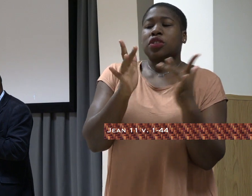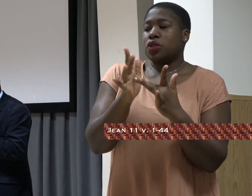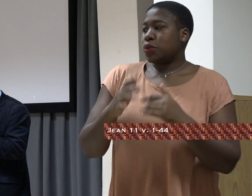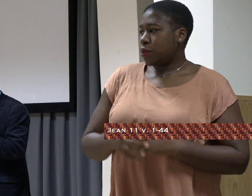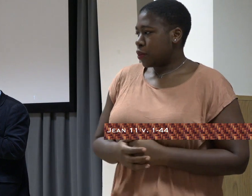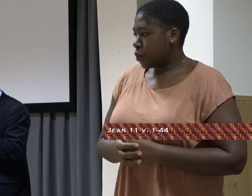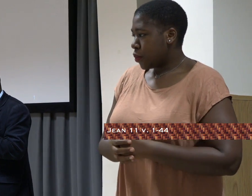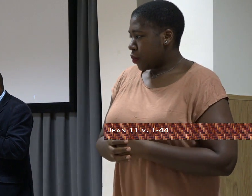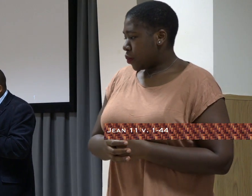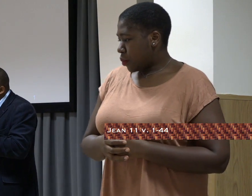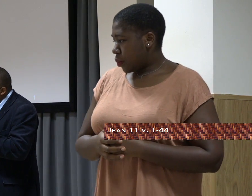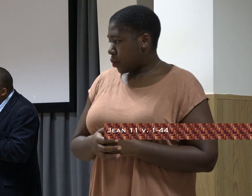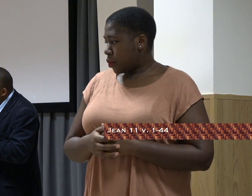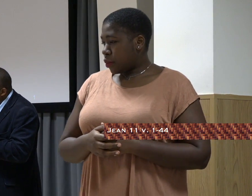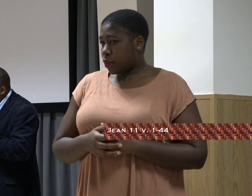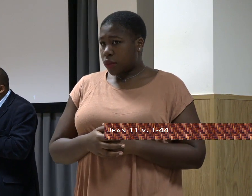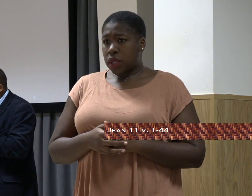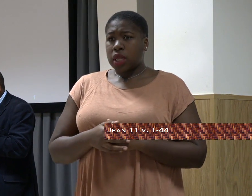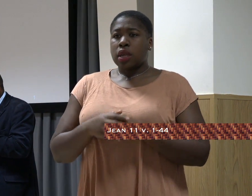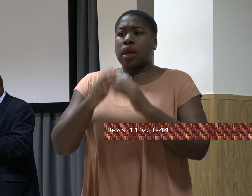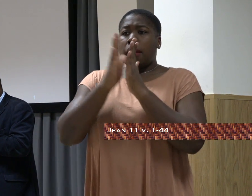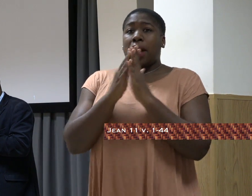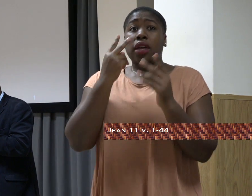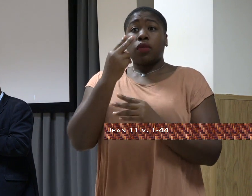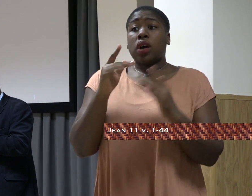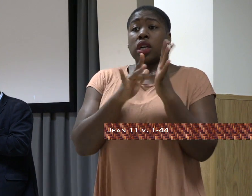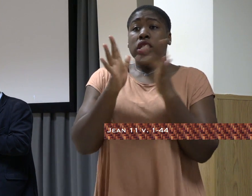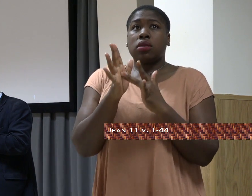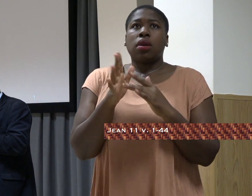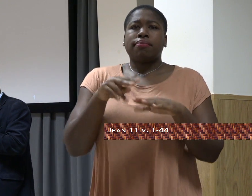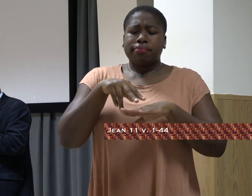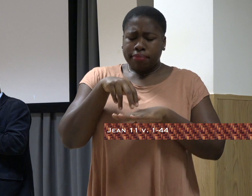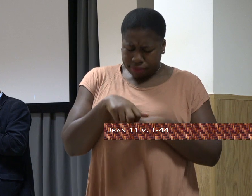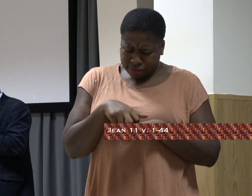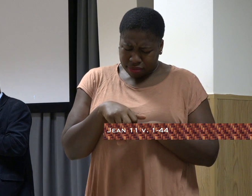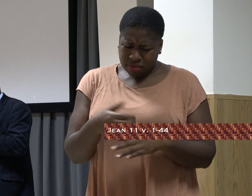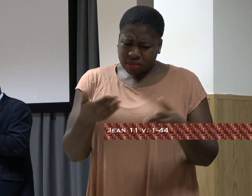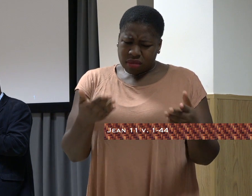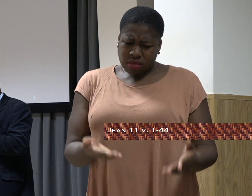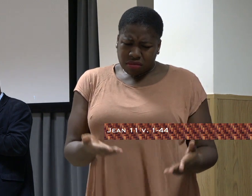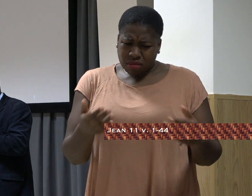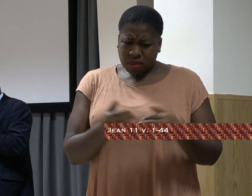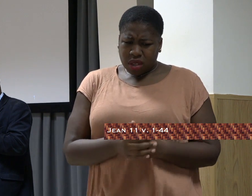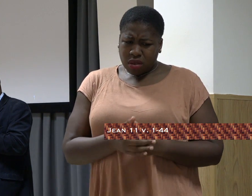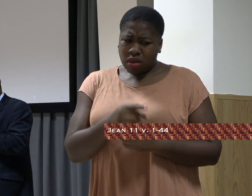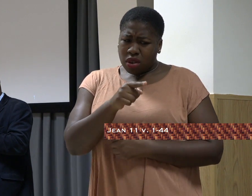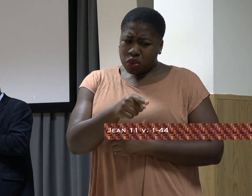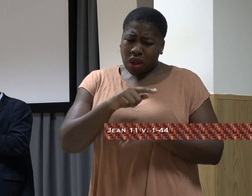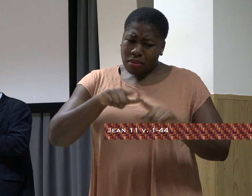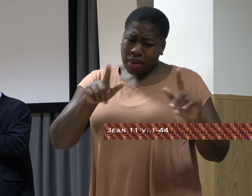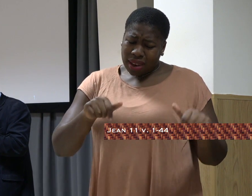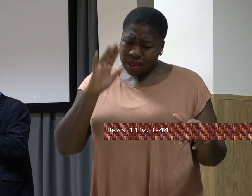et qu'elle le vit, elle tomba à ses pieds et lui dit, Seigneur, si tu avais été ici, mon frère ne serait pas